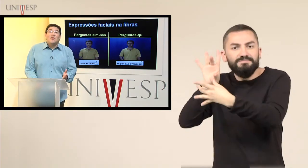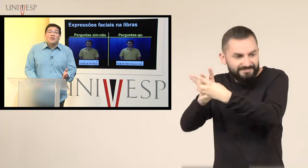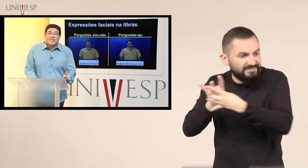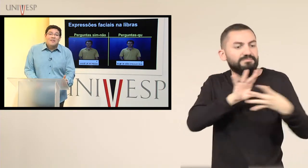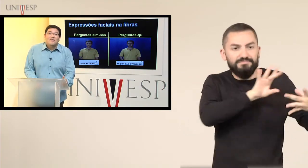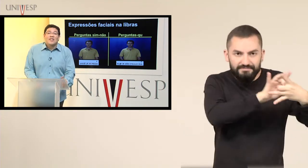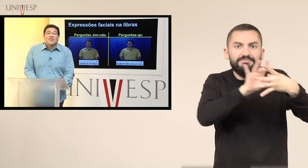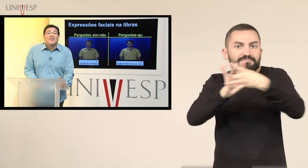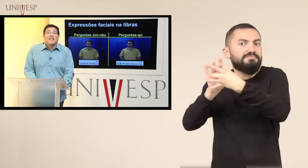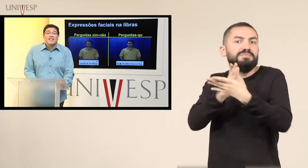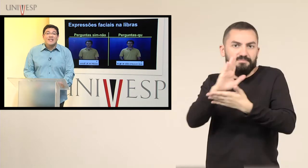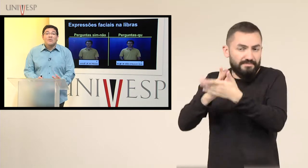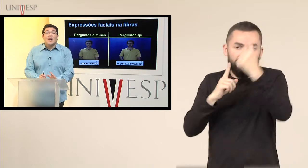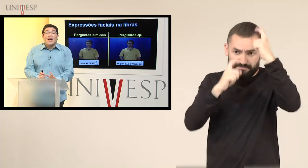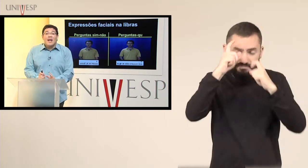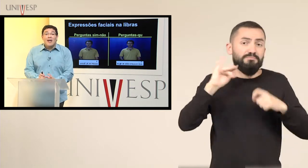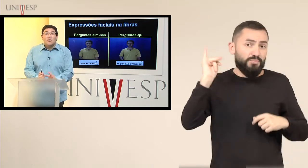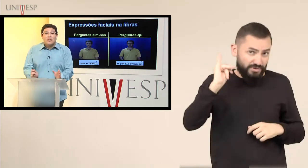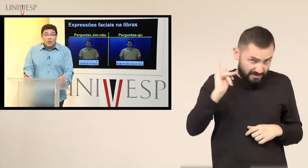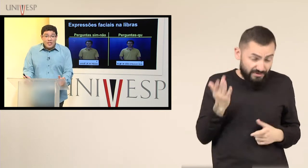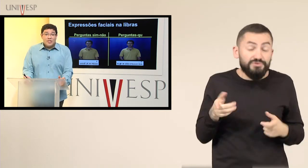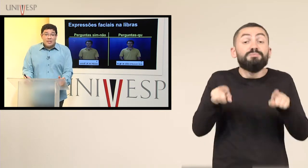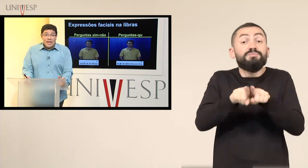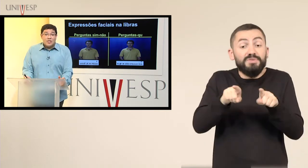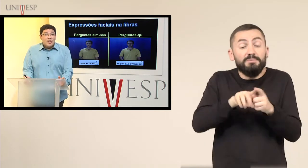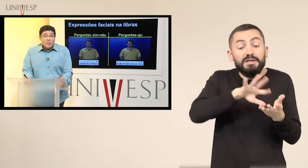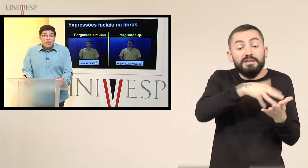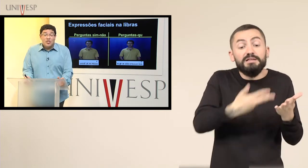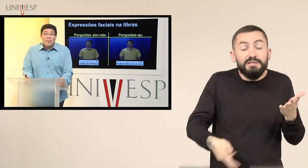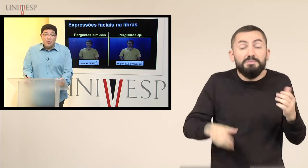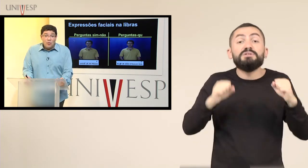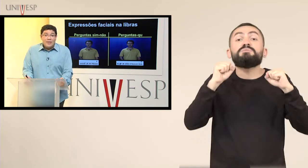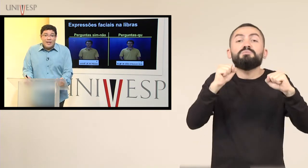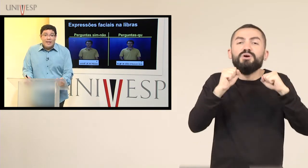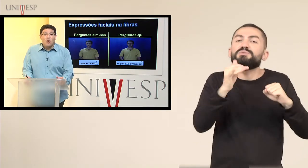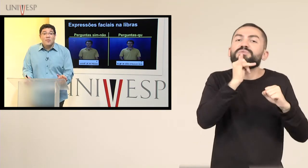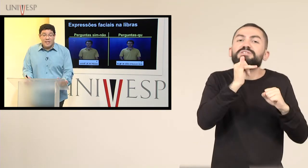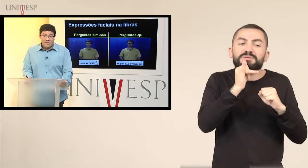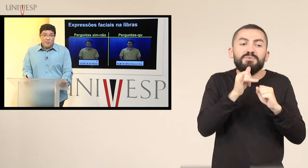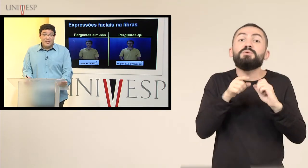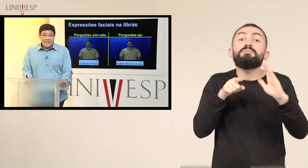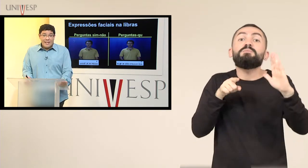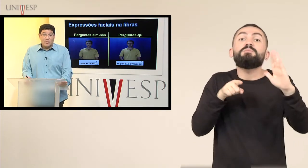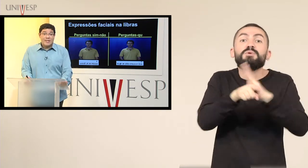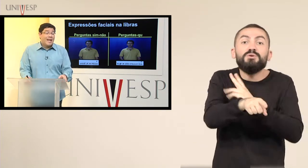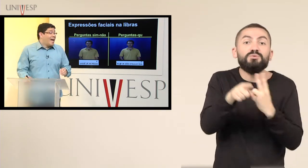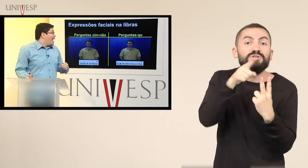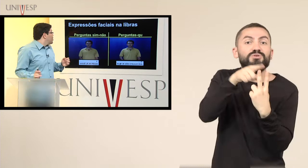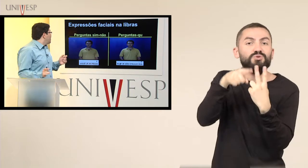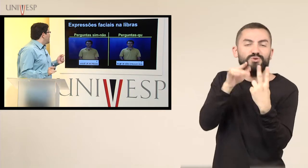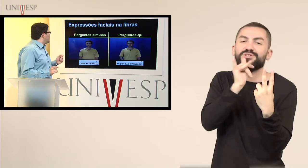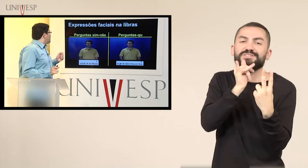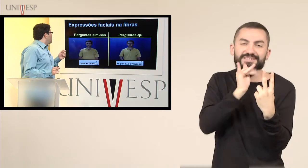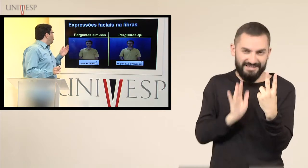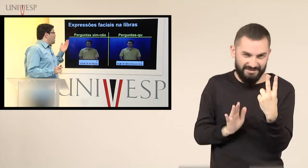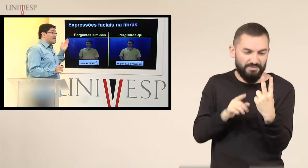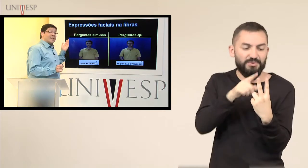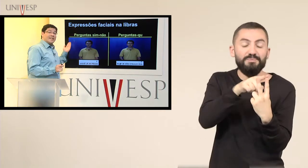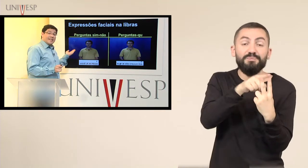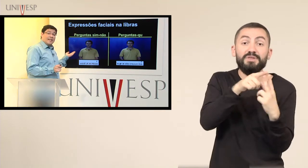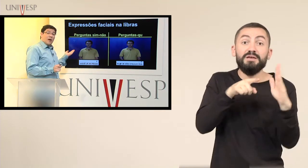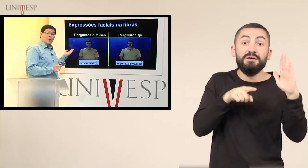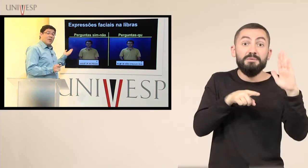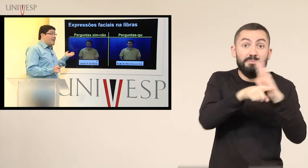Libras, inclusive, diferenciam os dois tipos de pergunta que observamos nas línguas. As chamadas